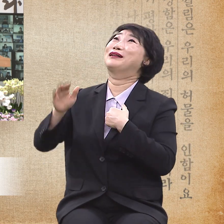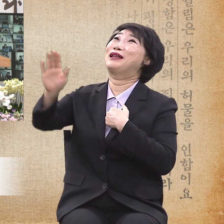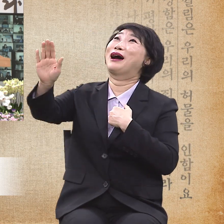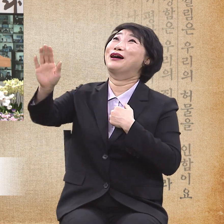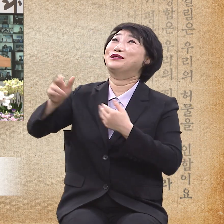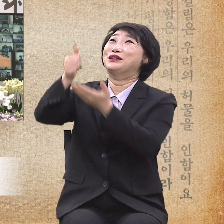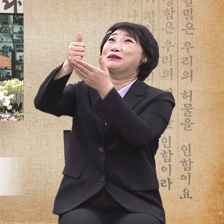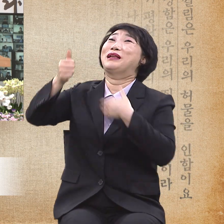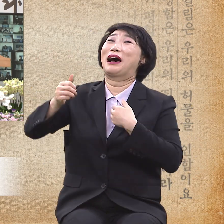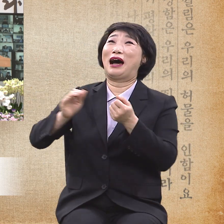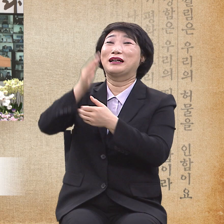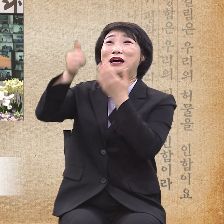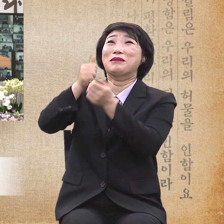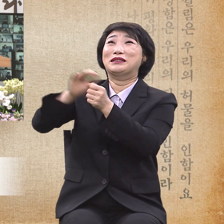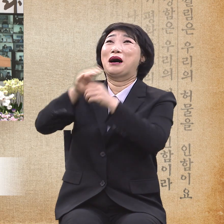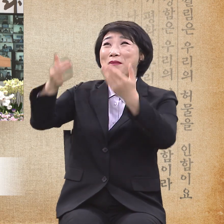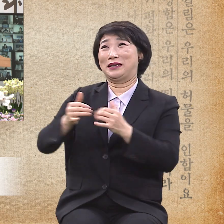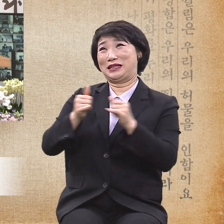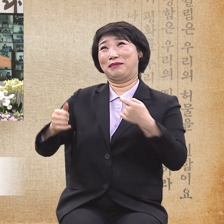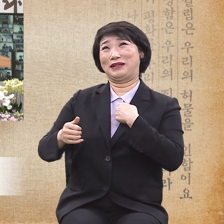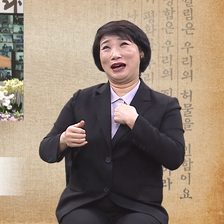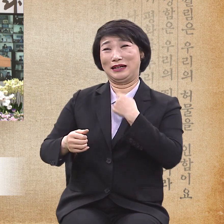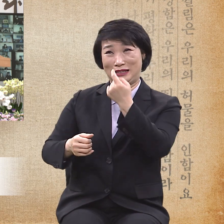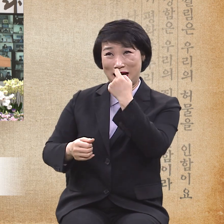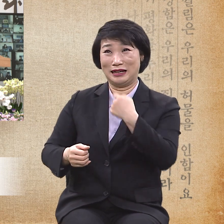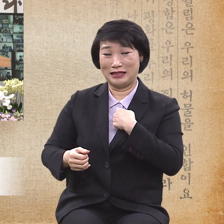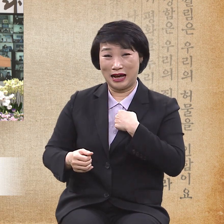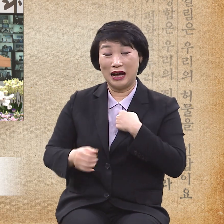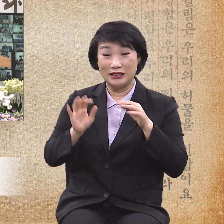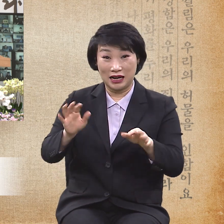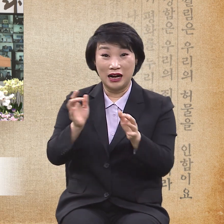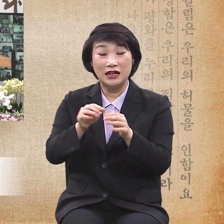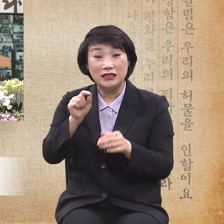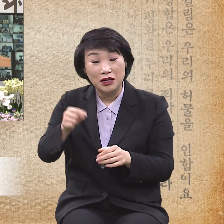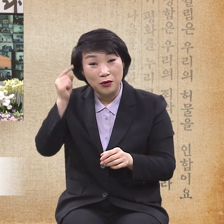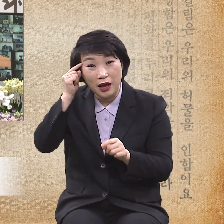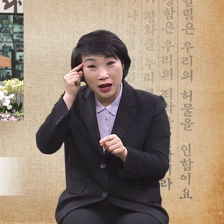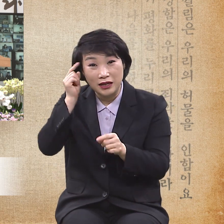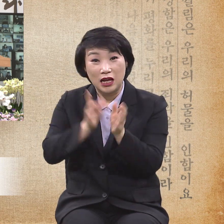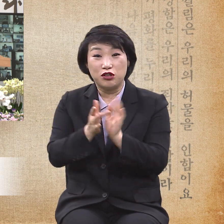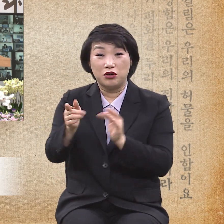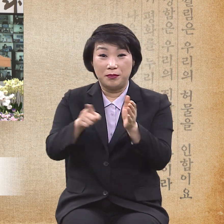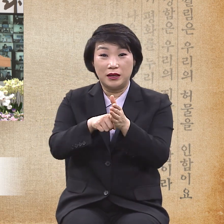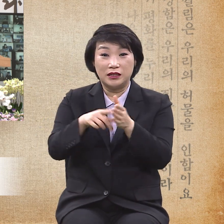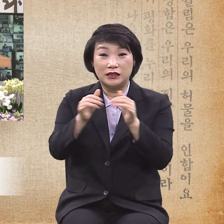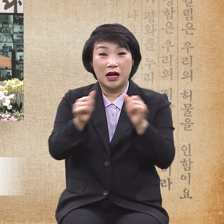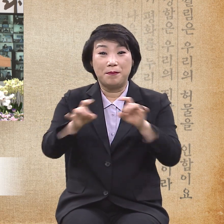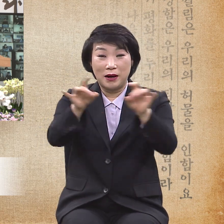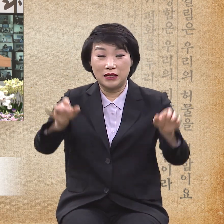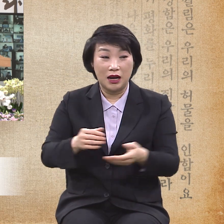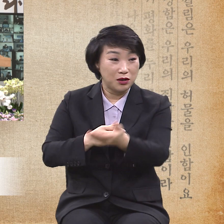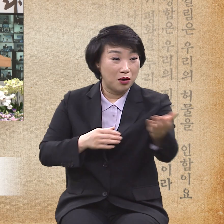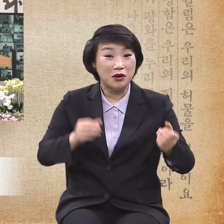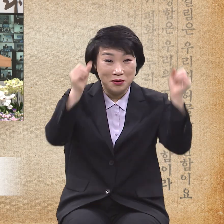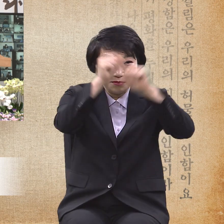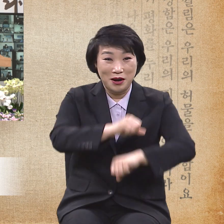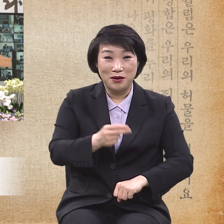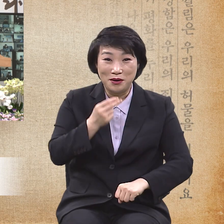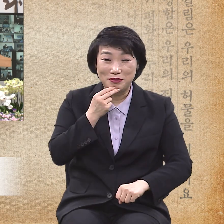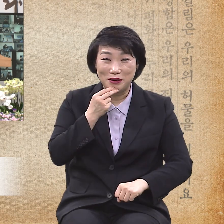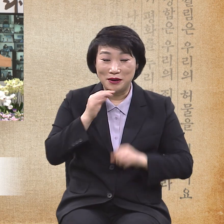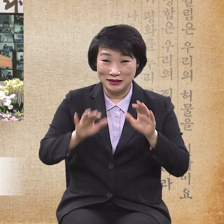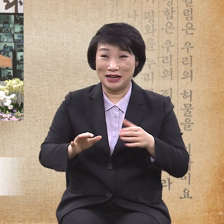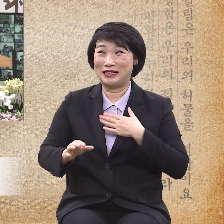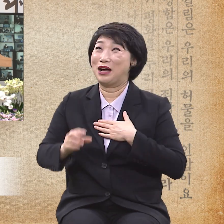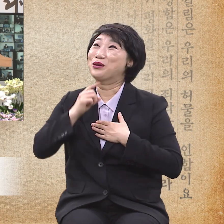자입니다. 접니다. 이는 저를 믿는 자마다 멸망치 않고 나는 독생자를